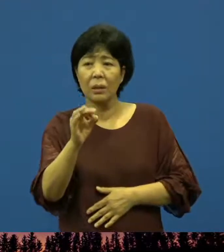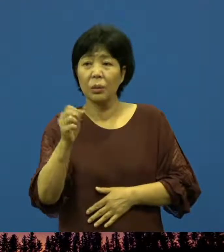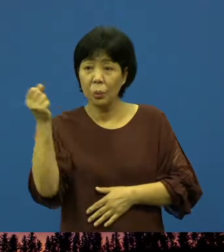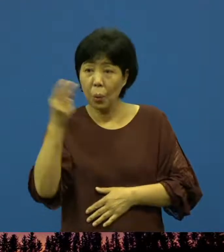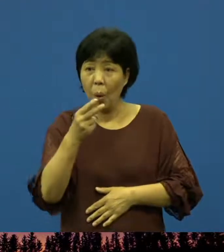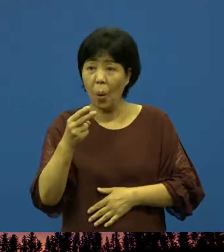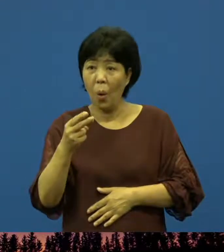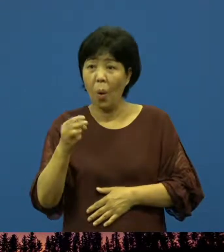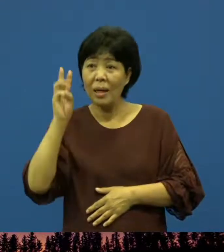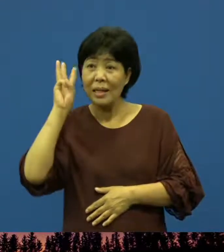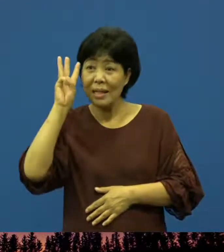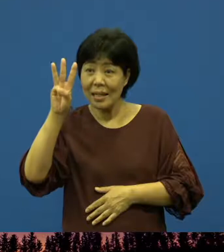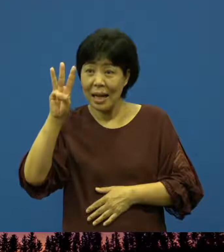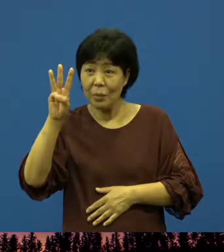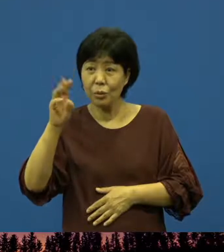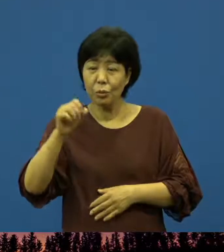보았습니다.